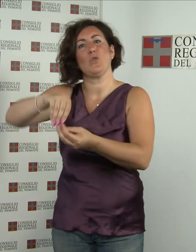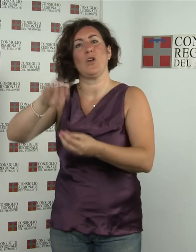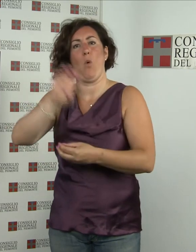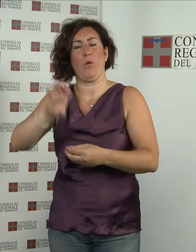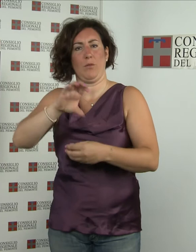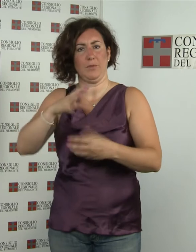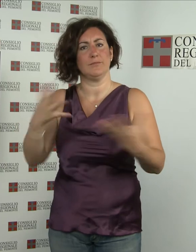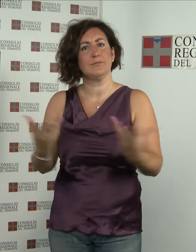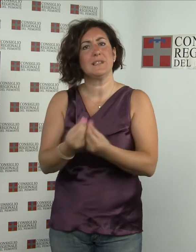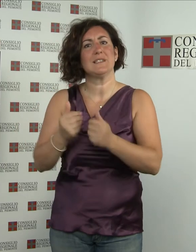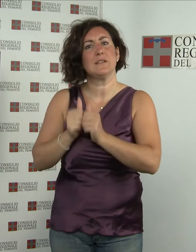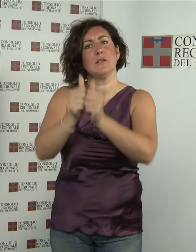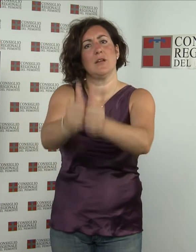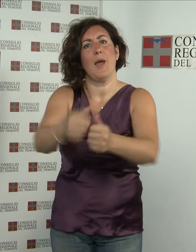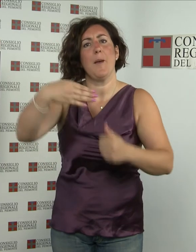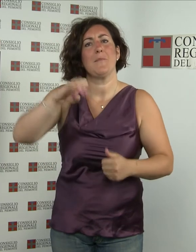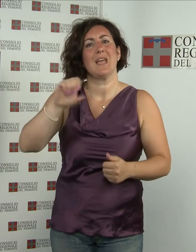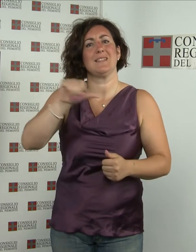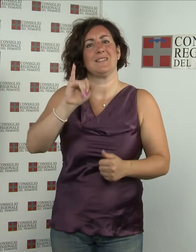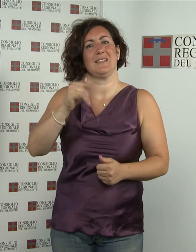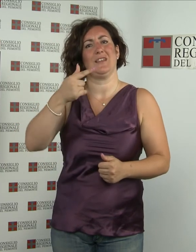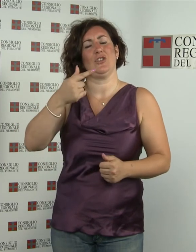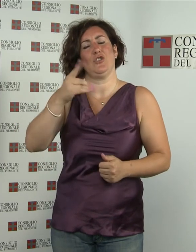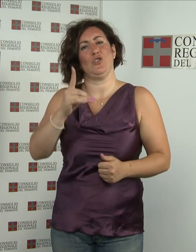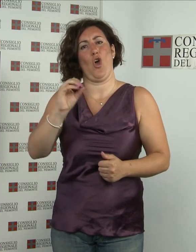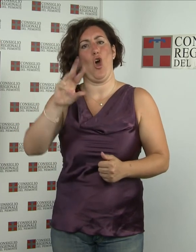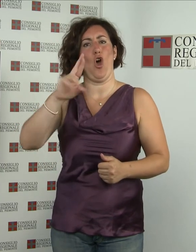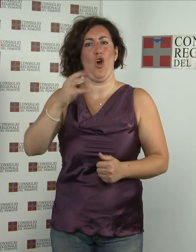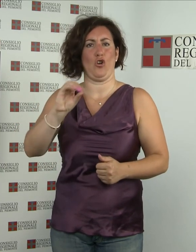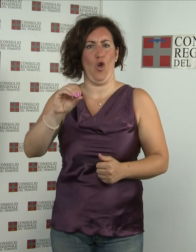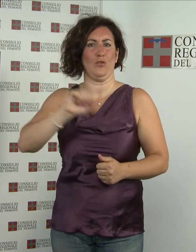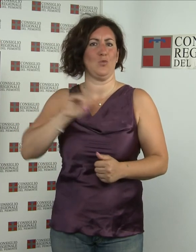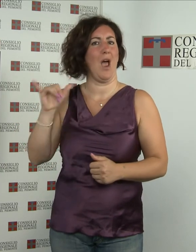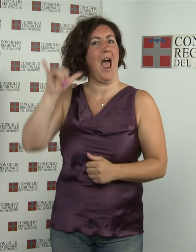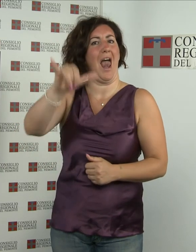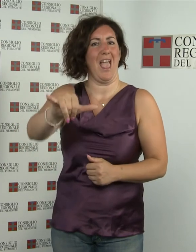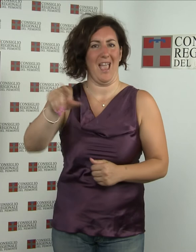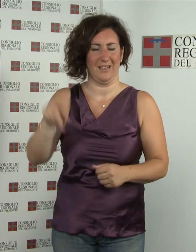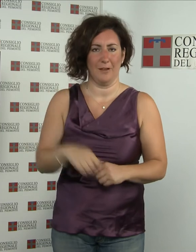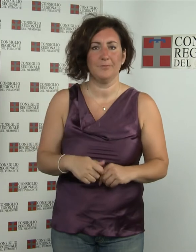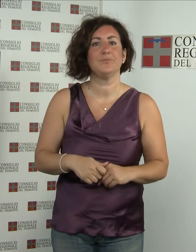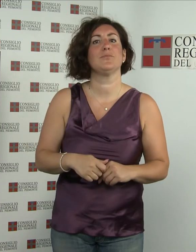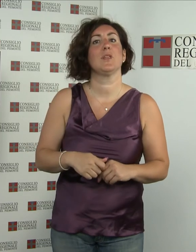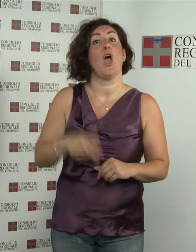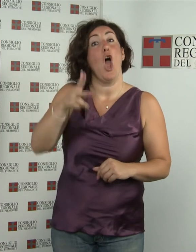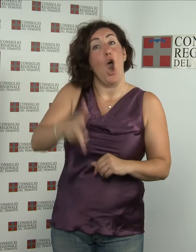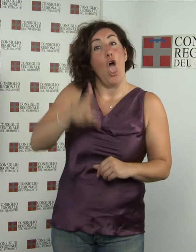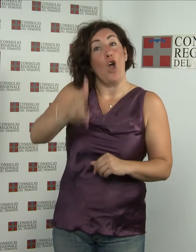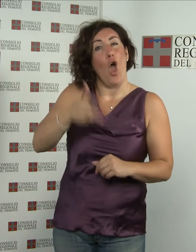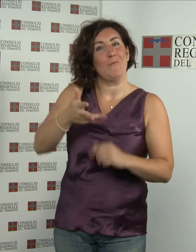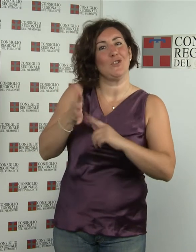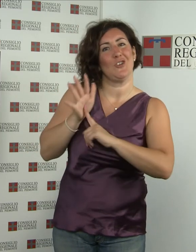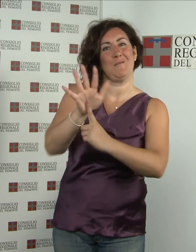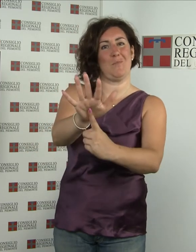Messidoro, direttore programmi avanzati di Thales Alenia Space. Un secolo di locomozione in mostra a Candelo. In